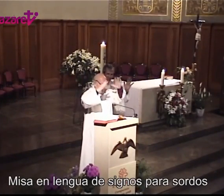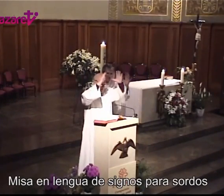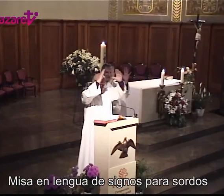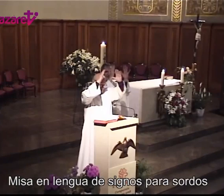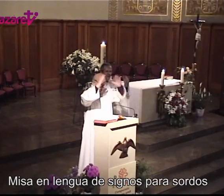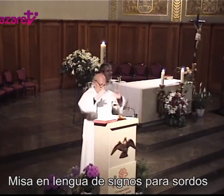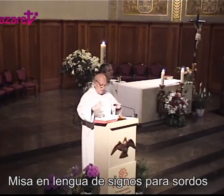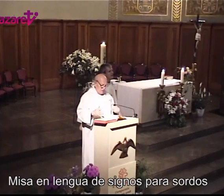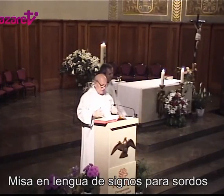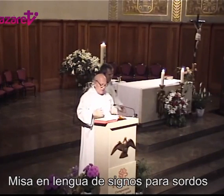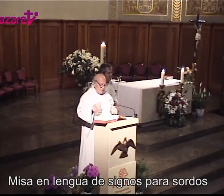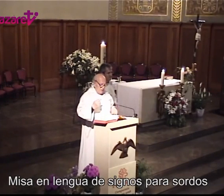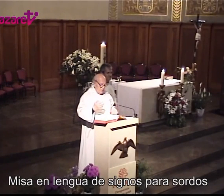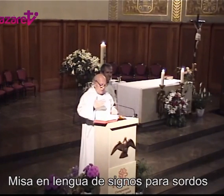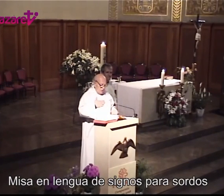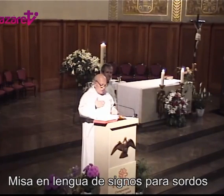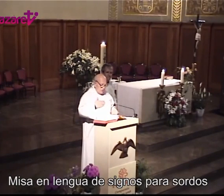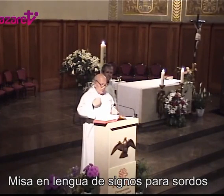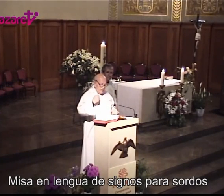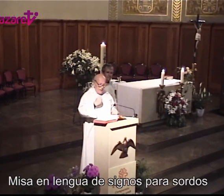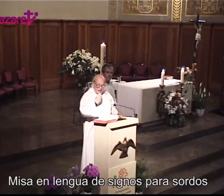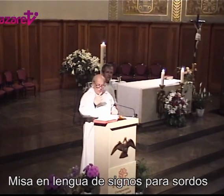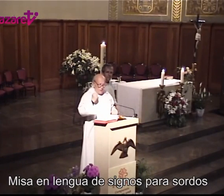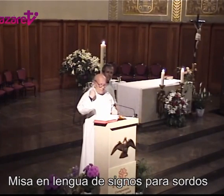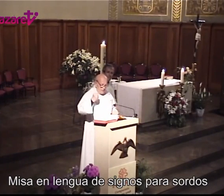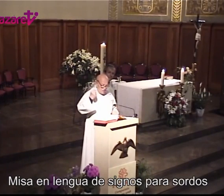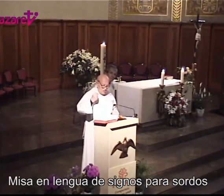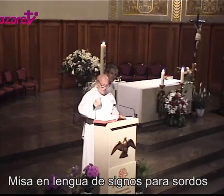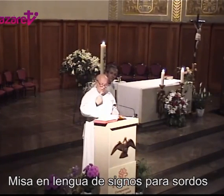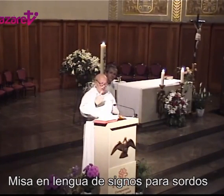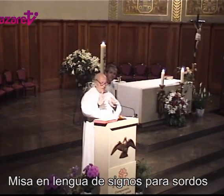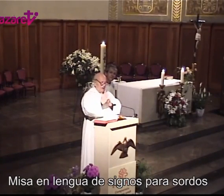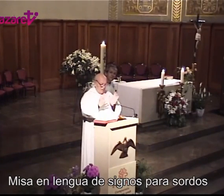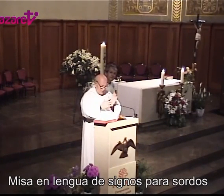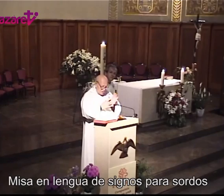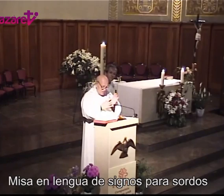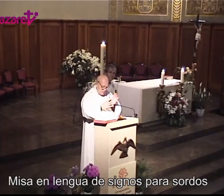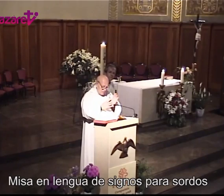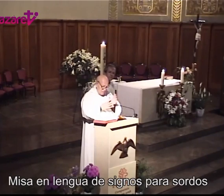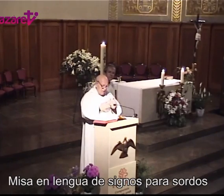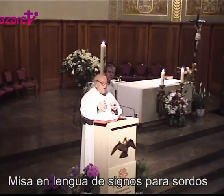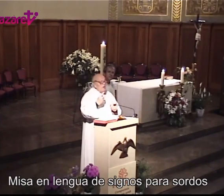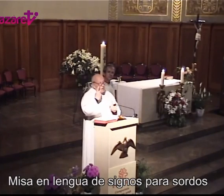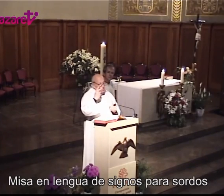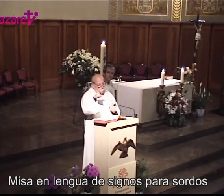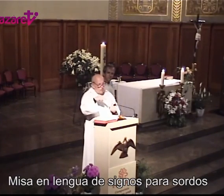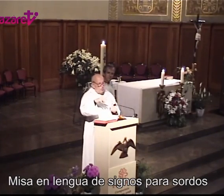aleluya. Yo soy el buen pastor, dice el Señor. Conozco a